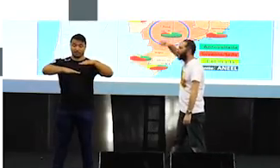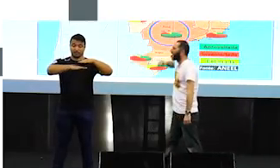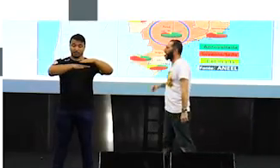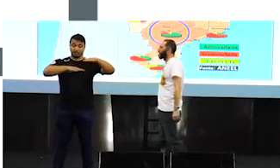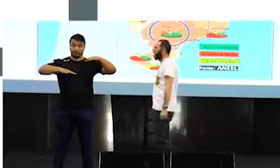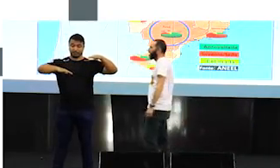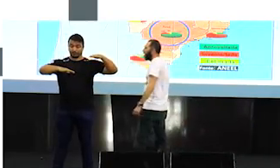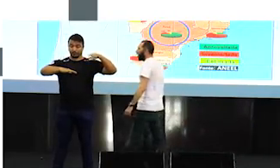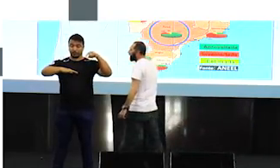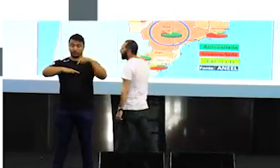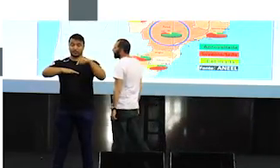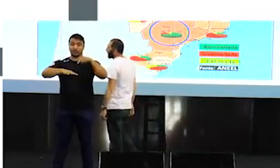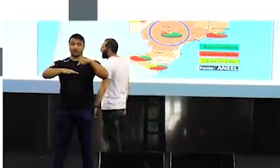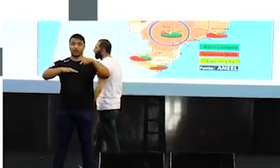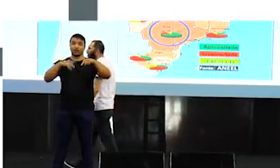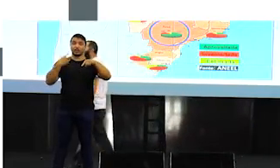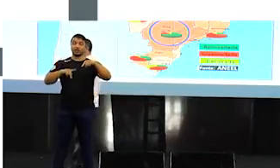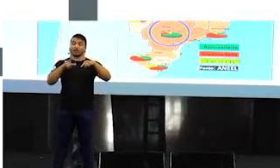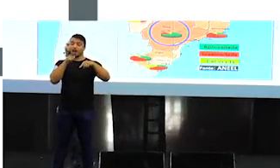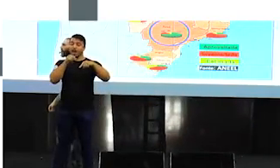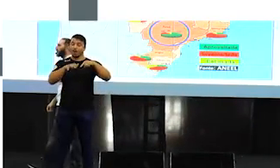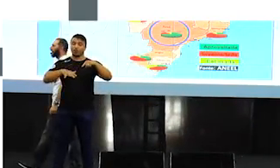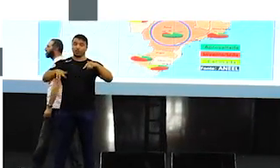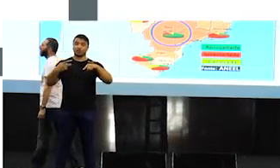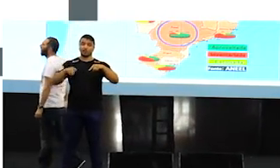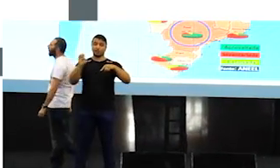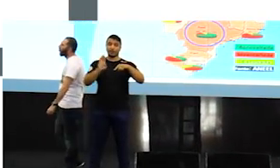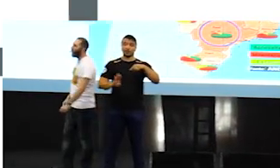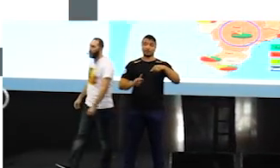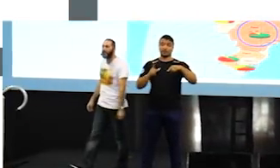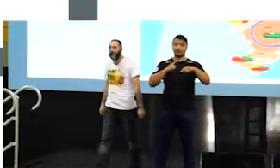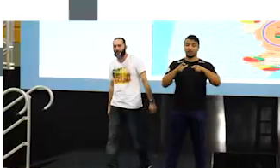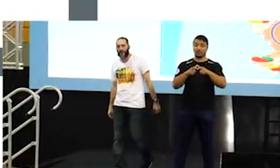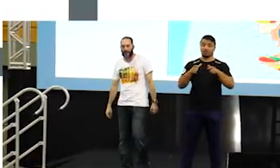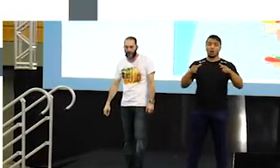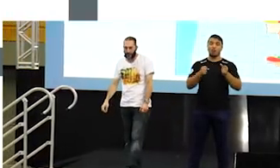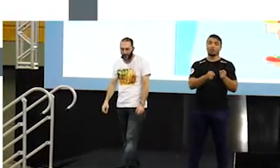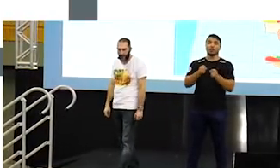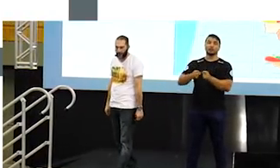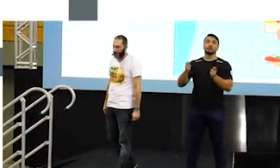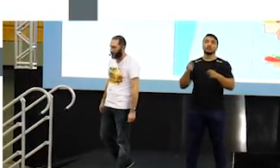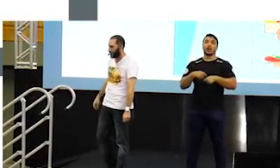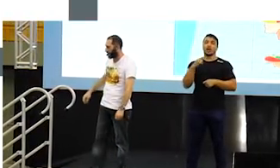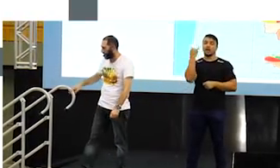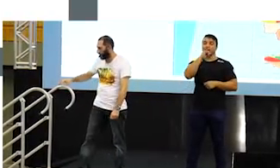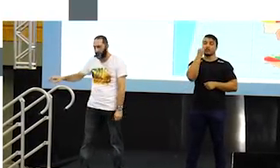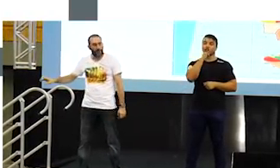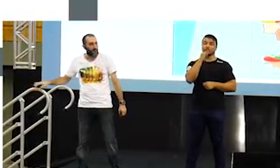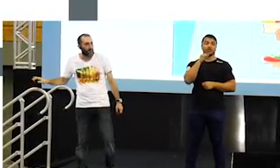hidrográfica brasileira em que nós temos o maior potencial de energia elétrica?